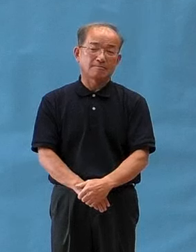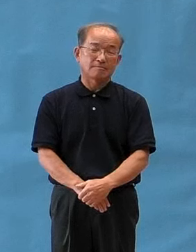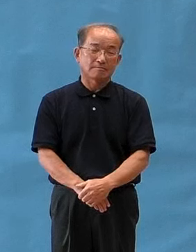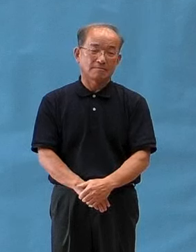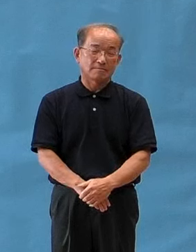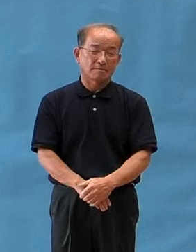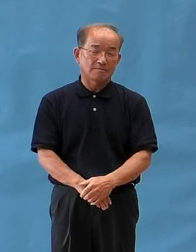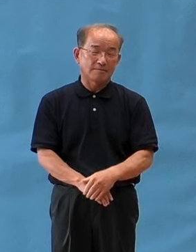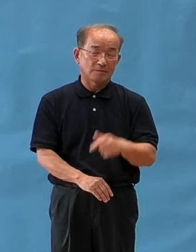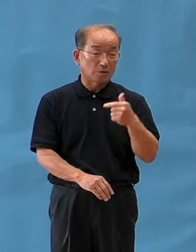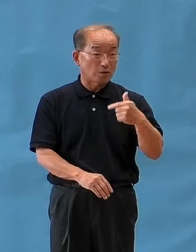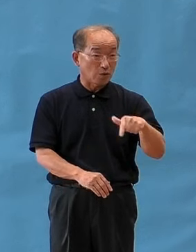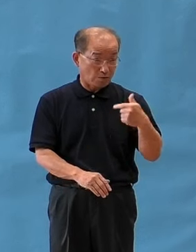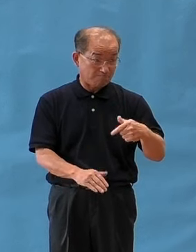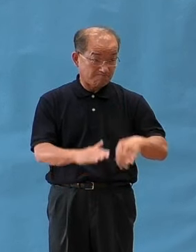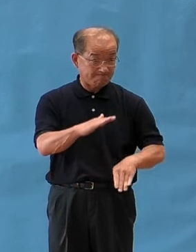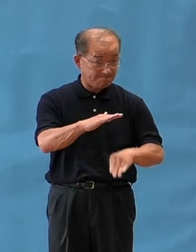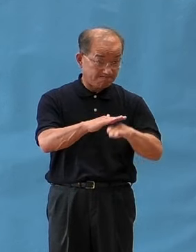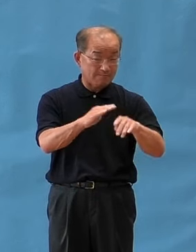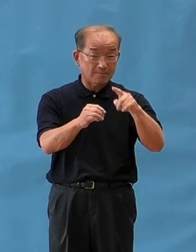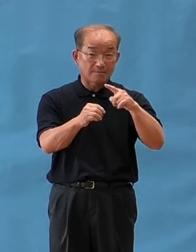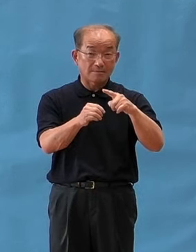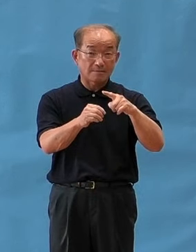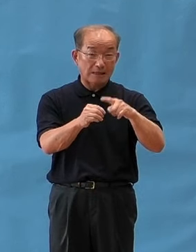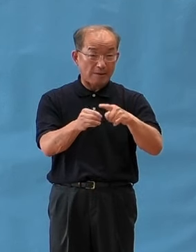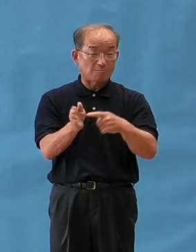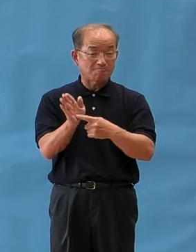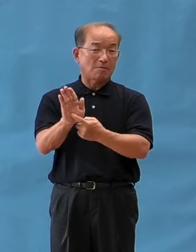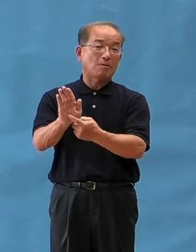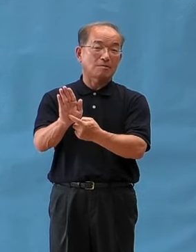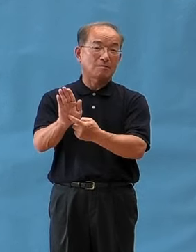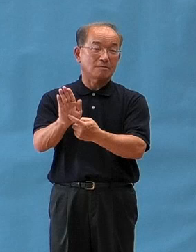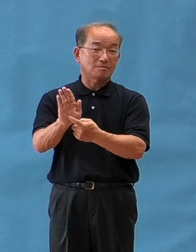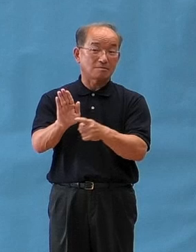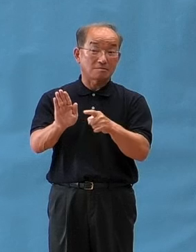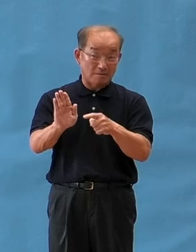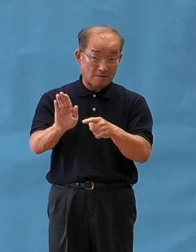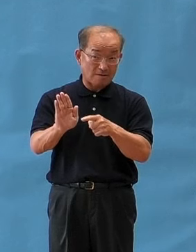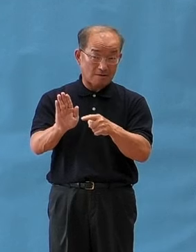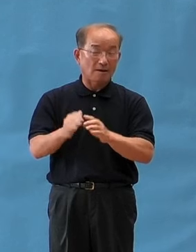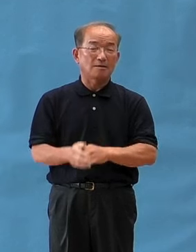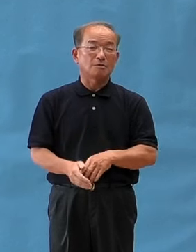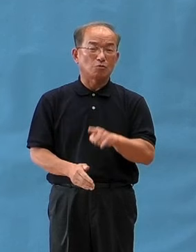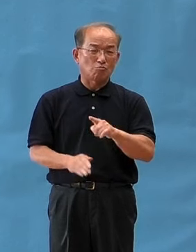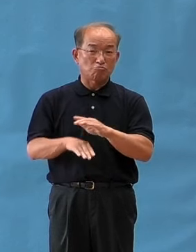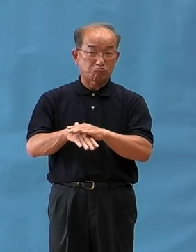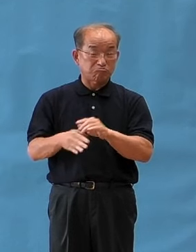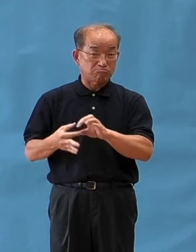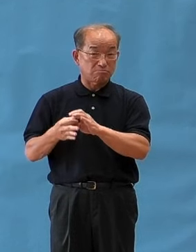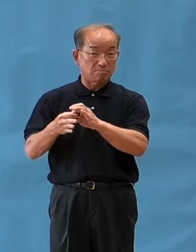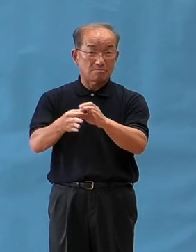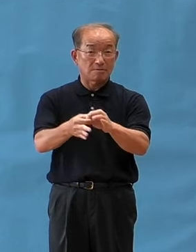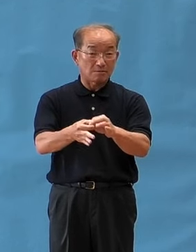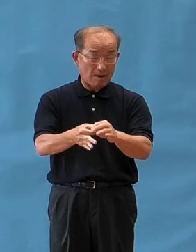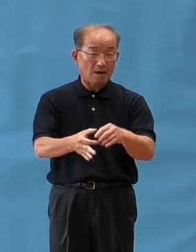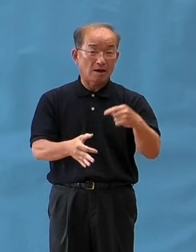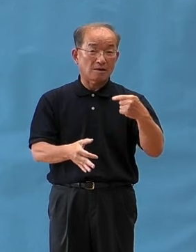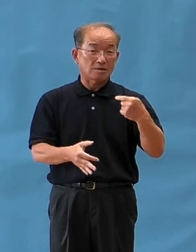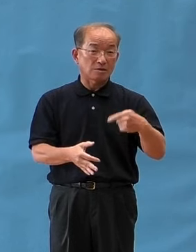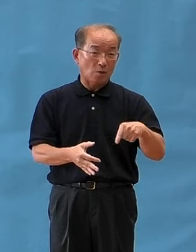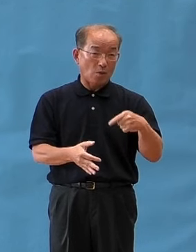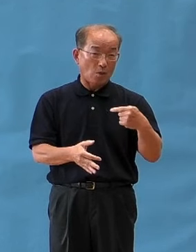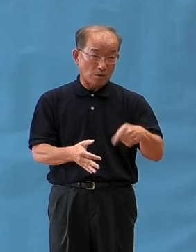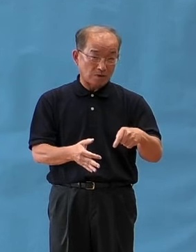教育の充実のためにっていうお題目のようですけど、そんなことやったら、教育栄え